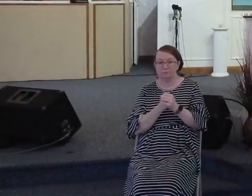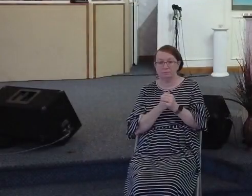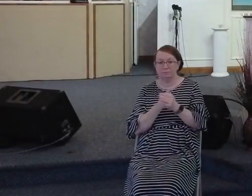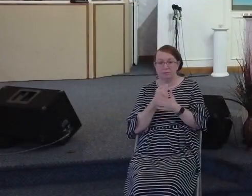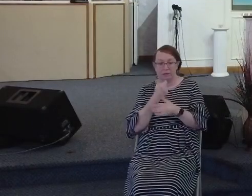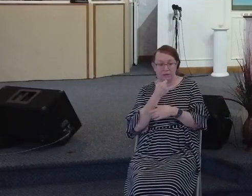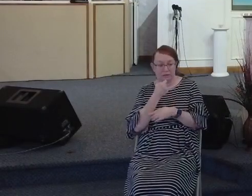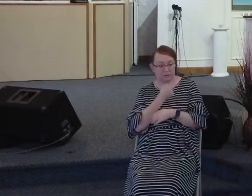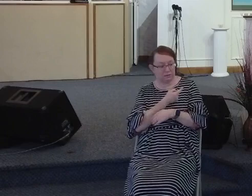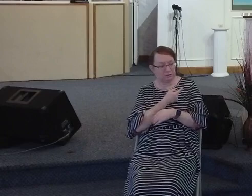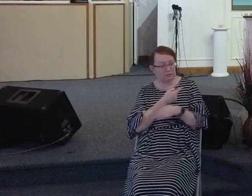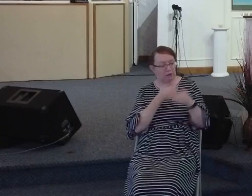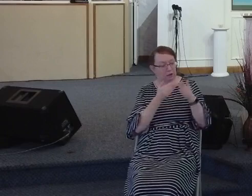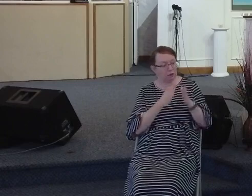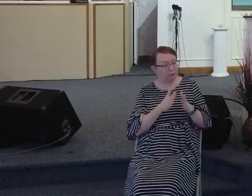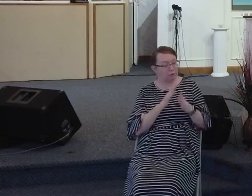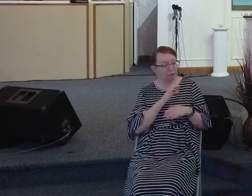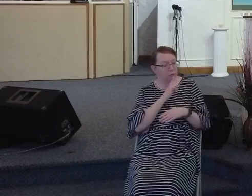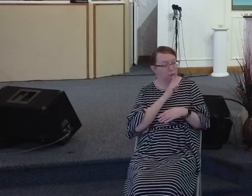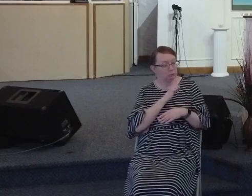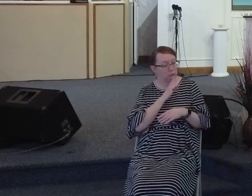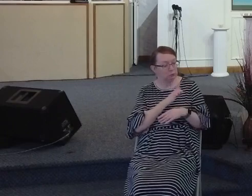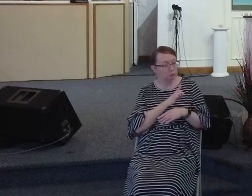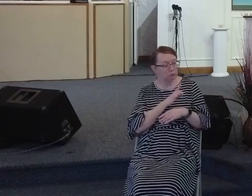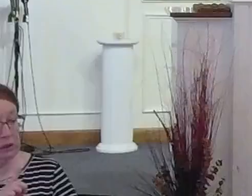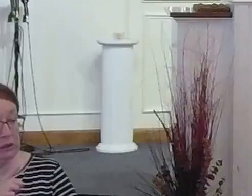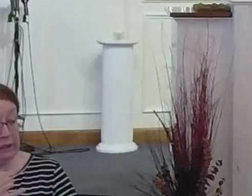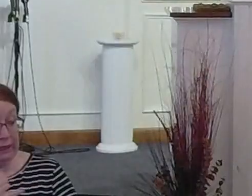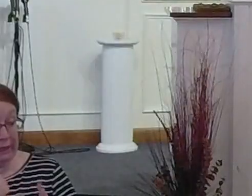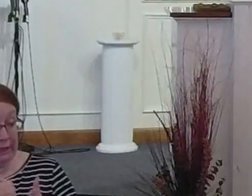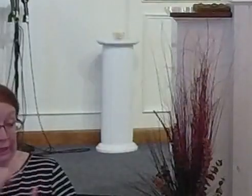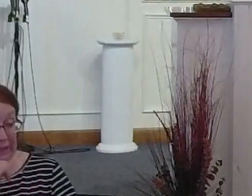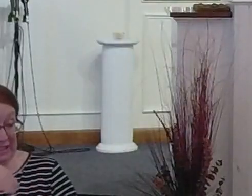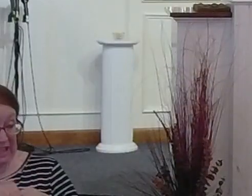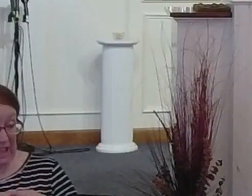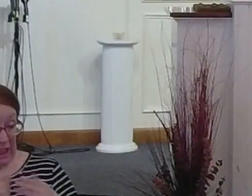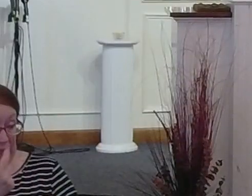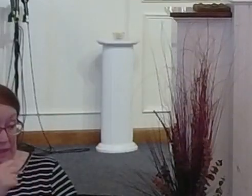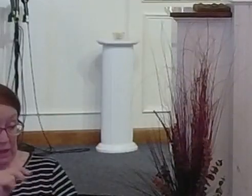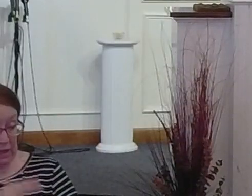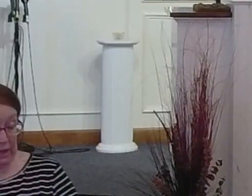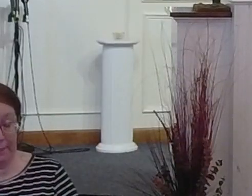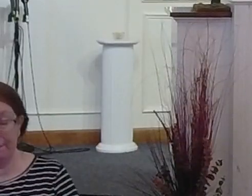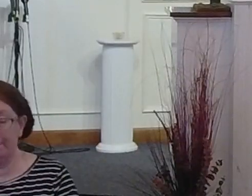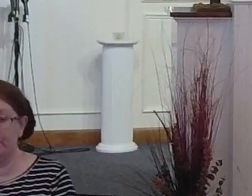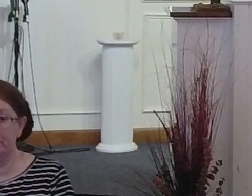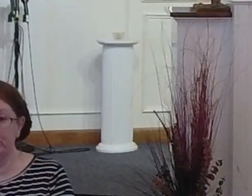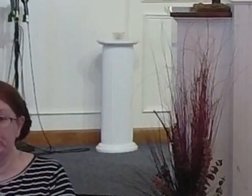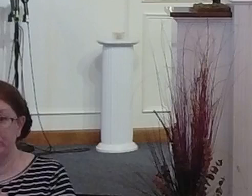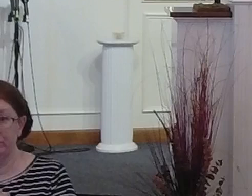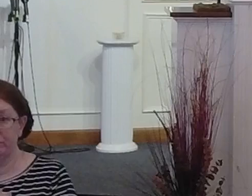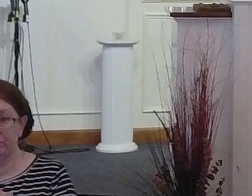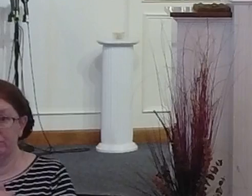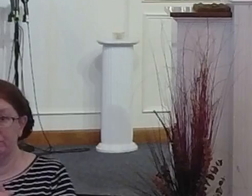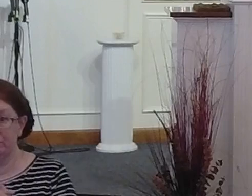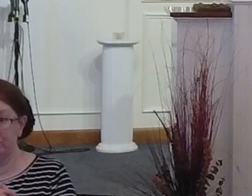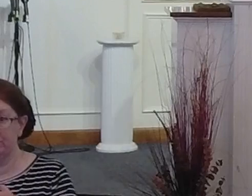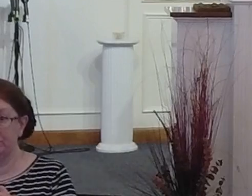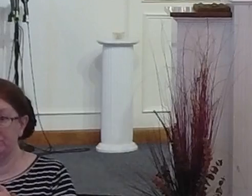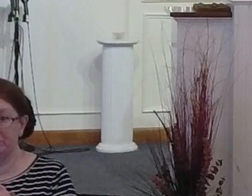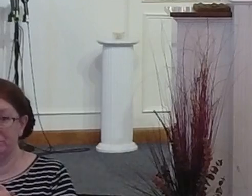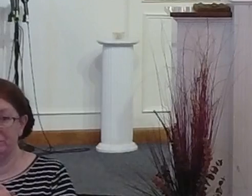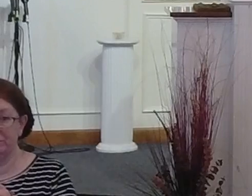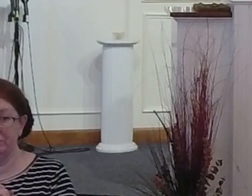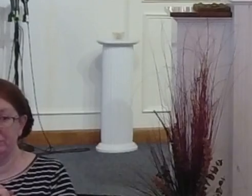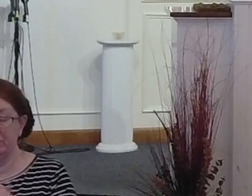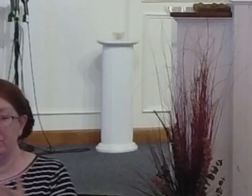Amén. Mira a tu compañero y dile: es un hecho que es en su nombre. Dile: es en